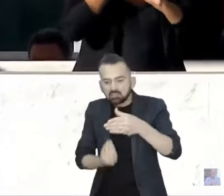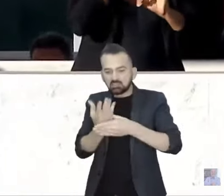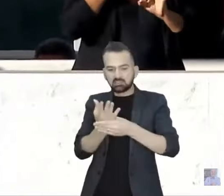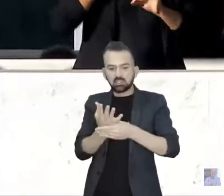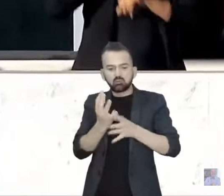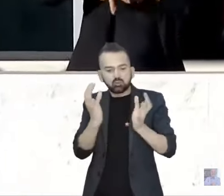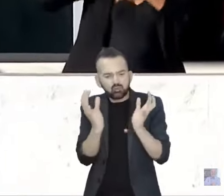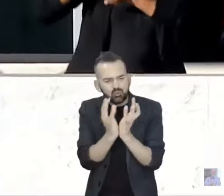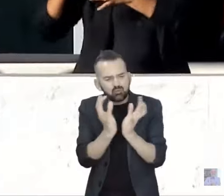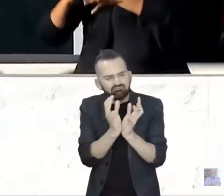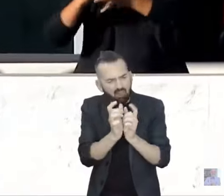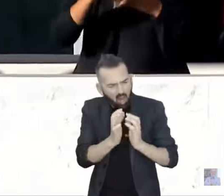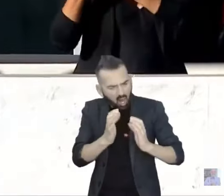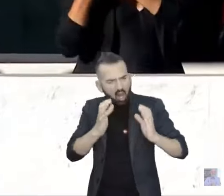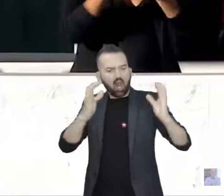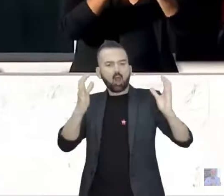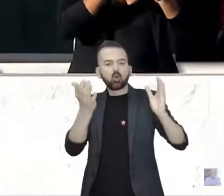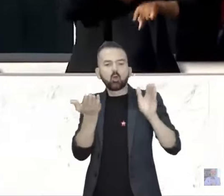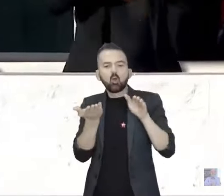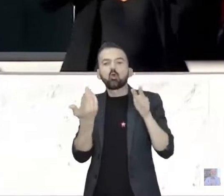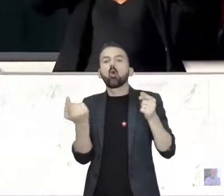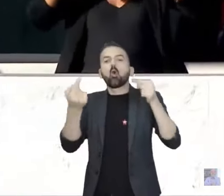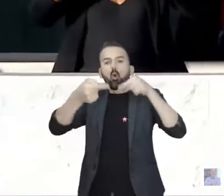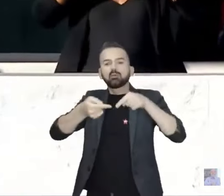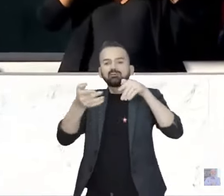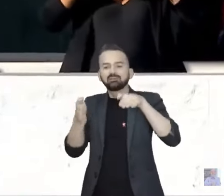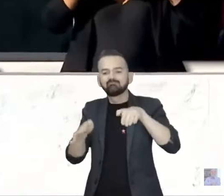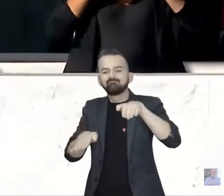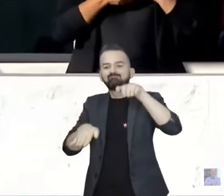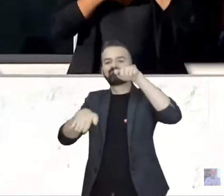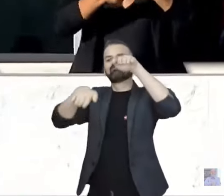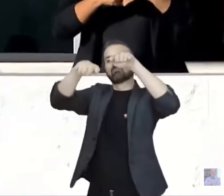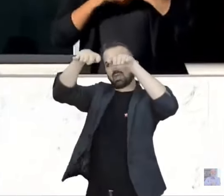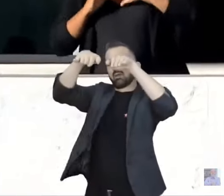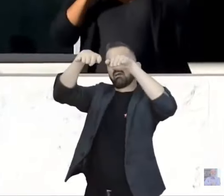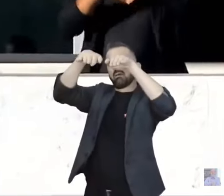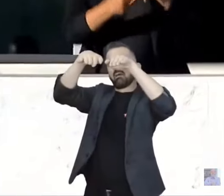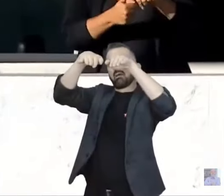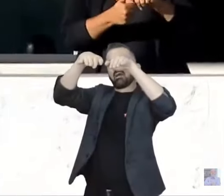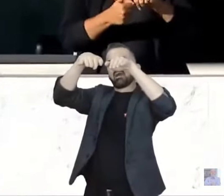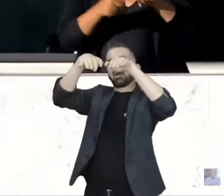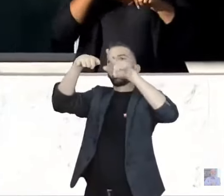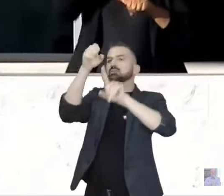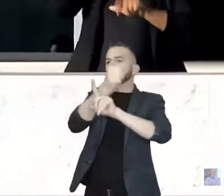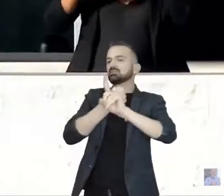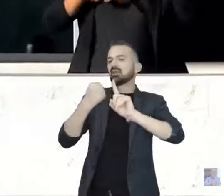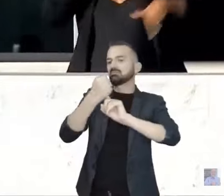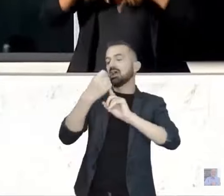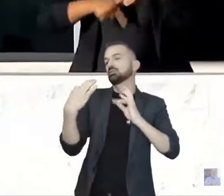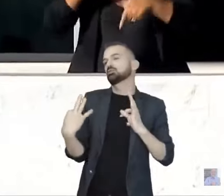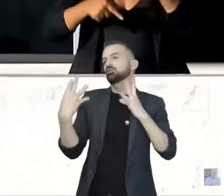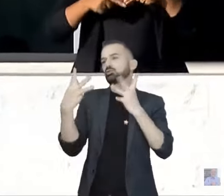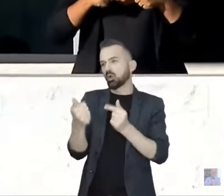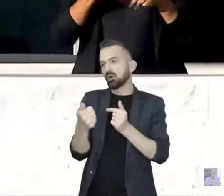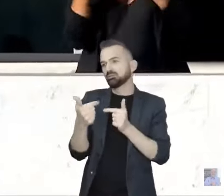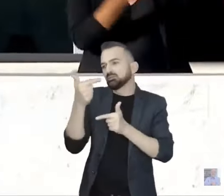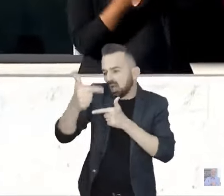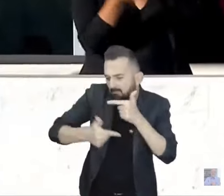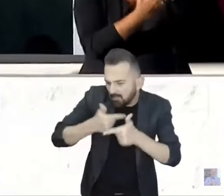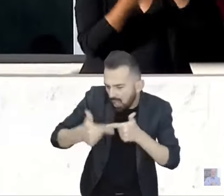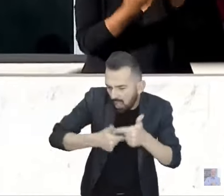contra a desigualdade que envolva a sociedade como um todo. Trabalhadores,